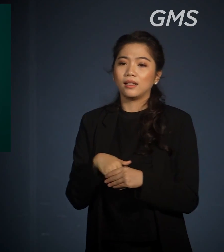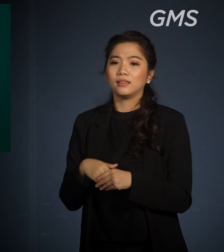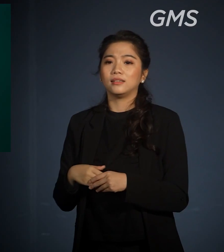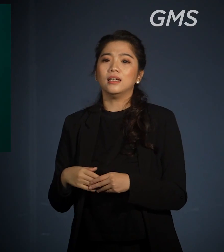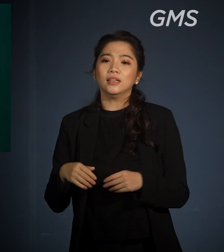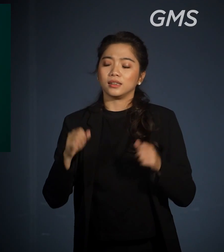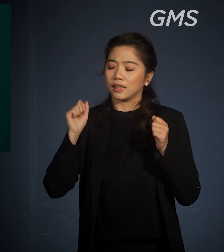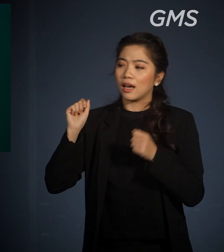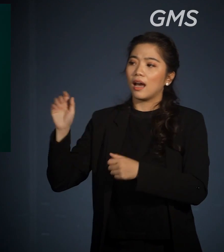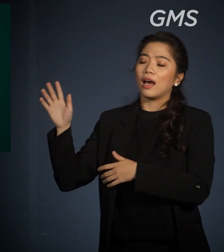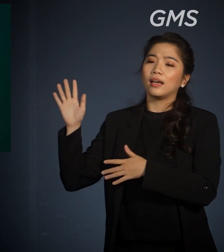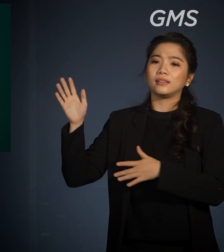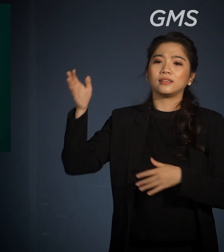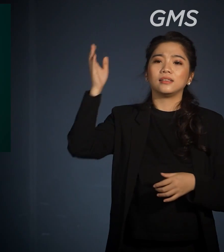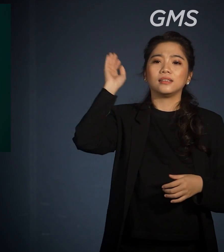tinggal di